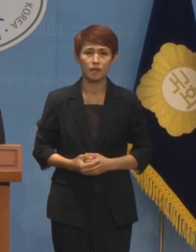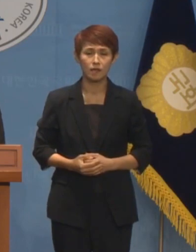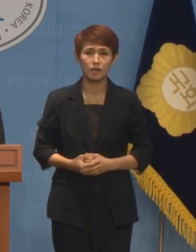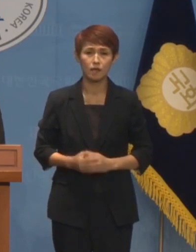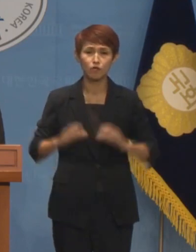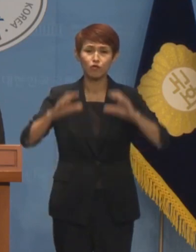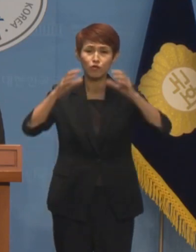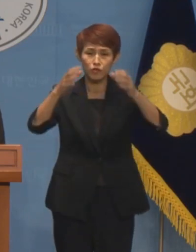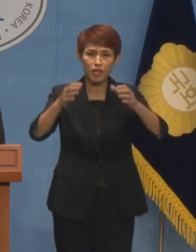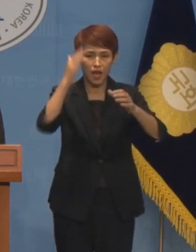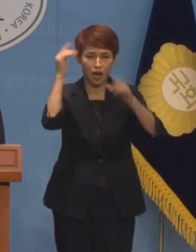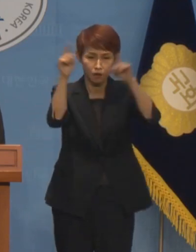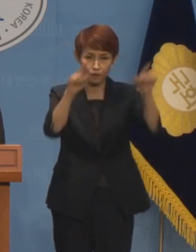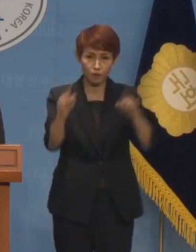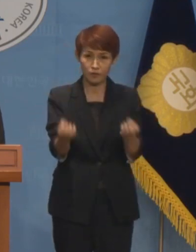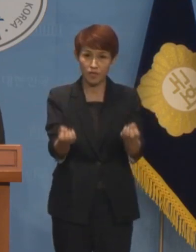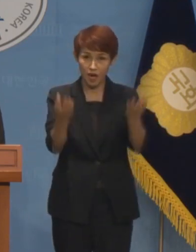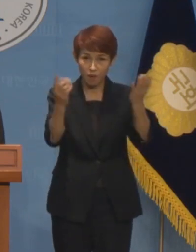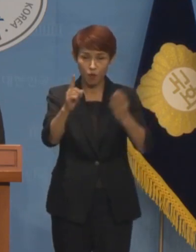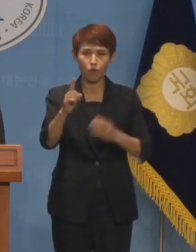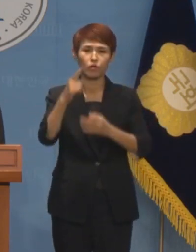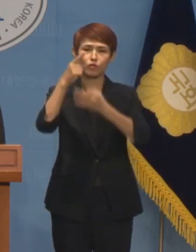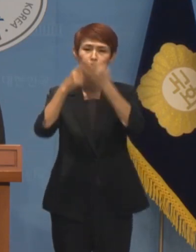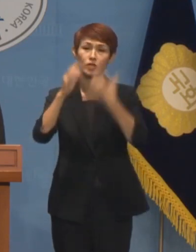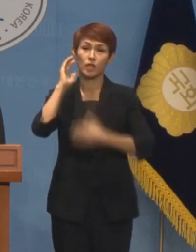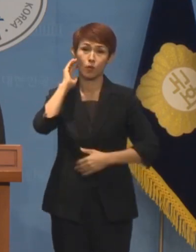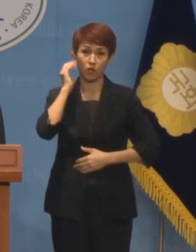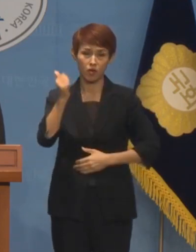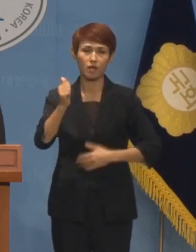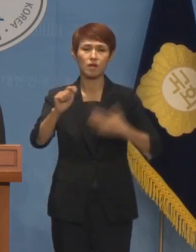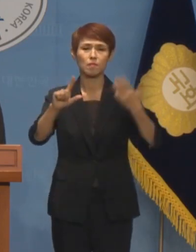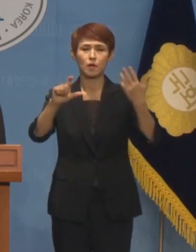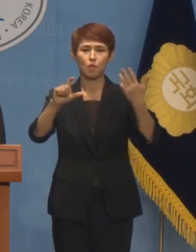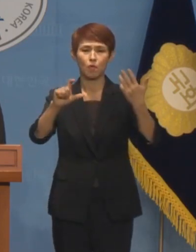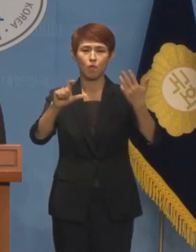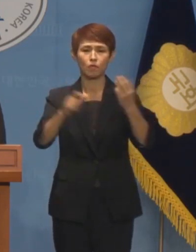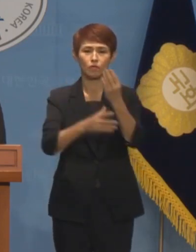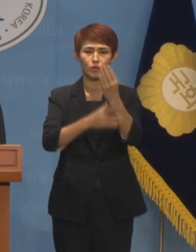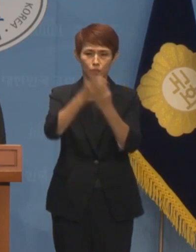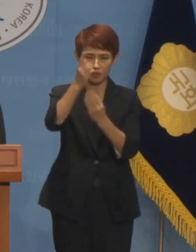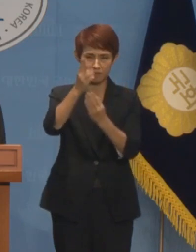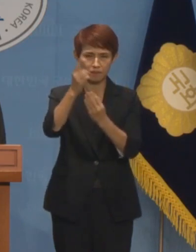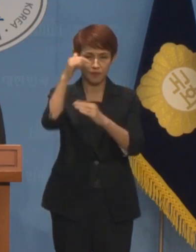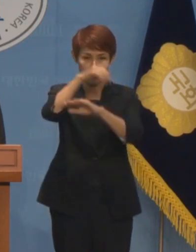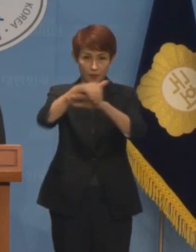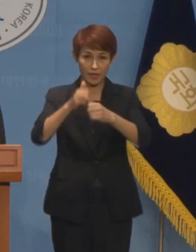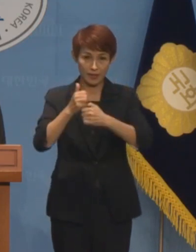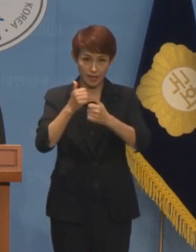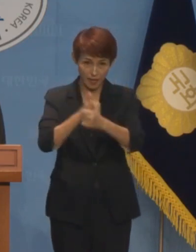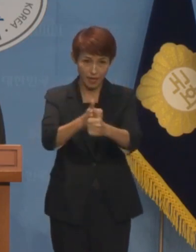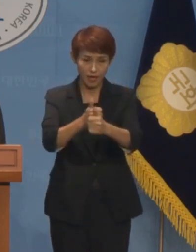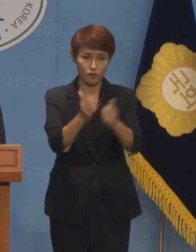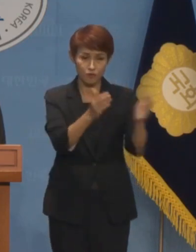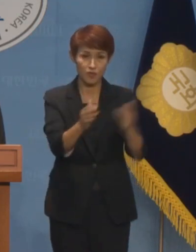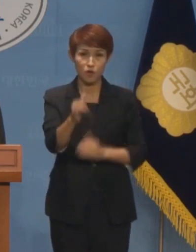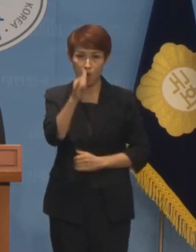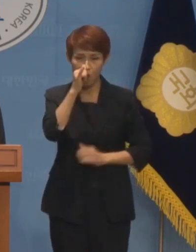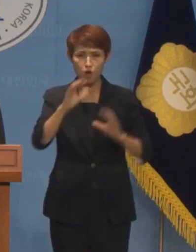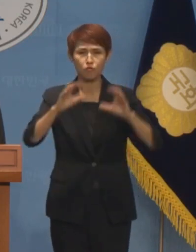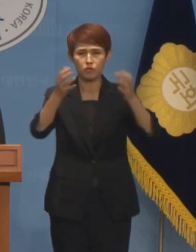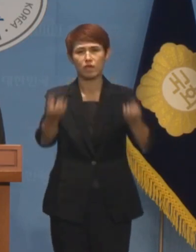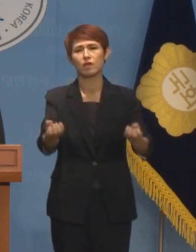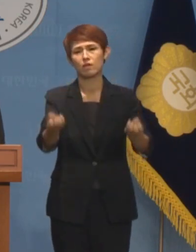국제 한반도 포럼은 윤석열 대통령의 8.15 통일 독트린에 따라 확대하여 준비 중이던